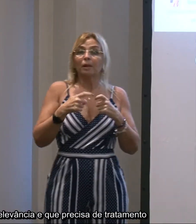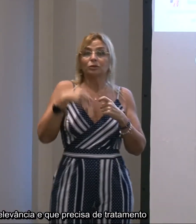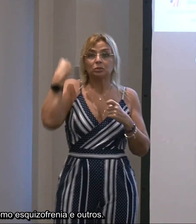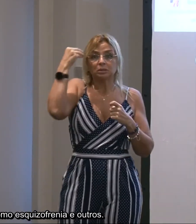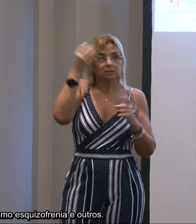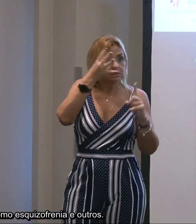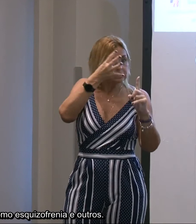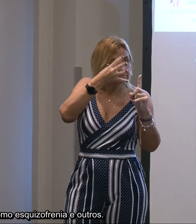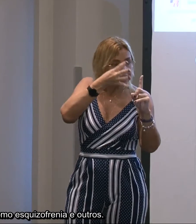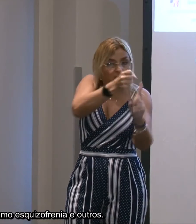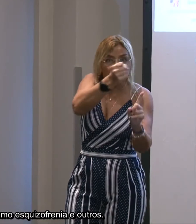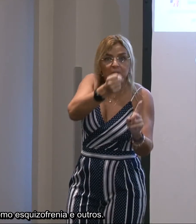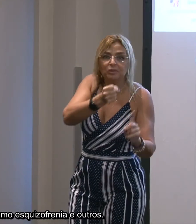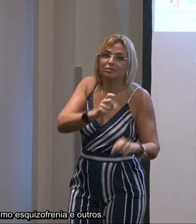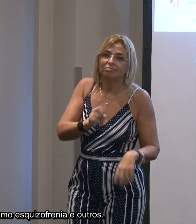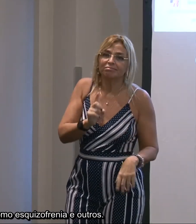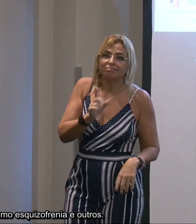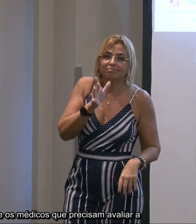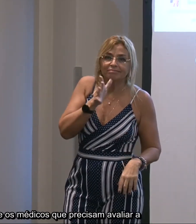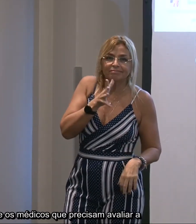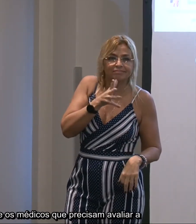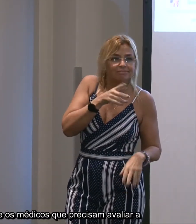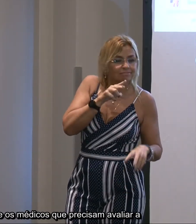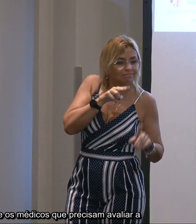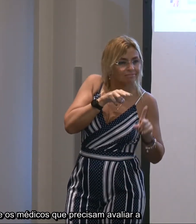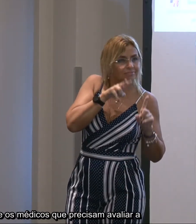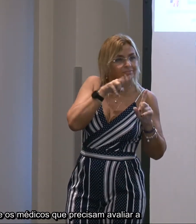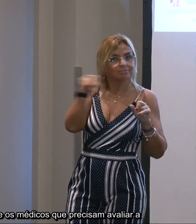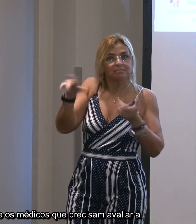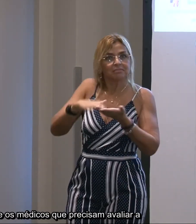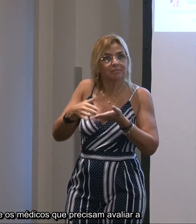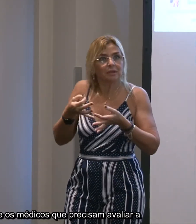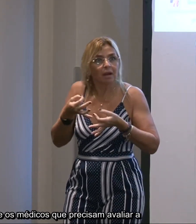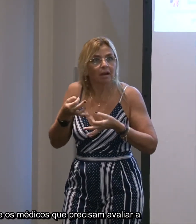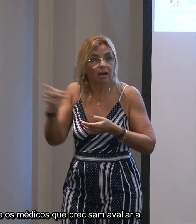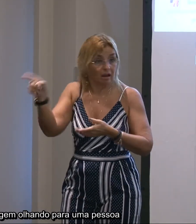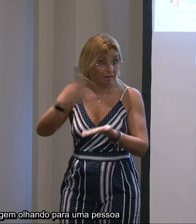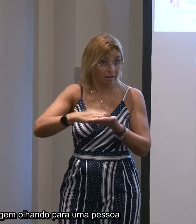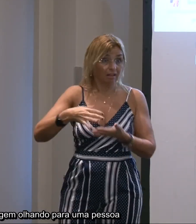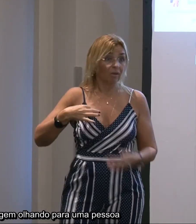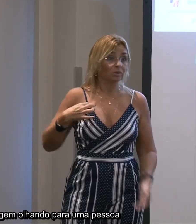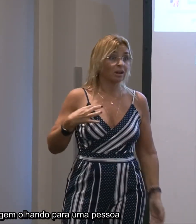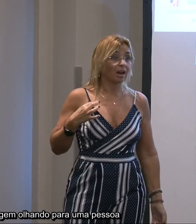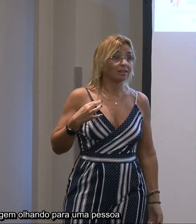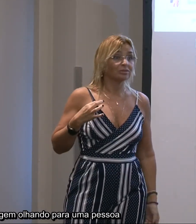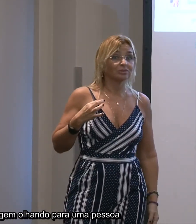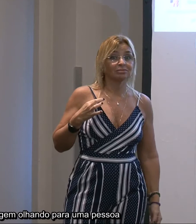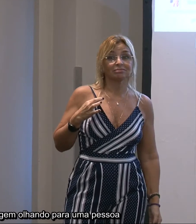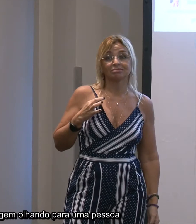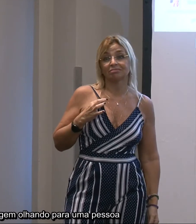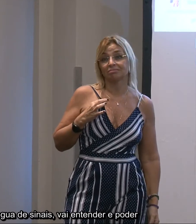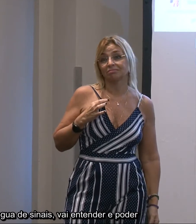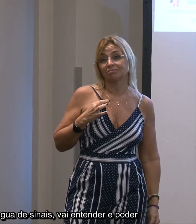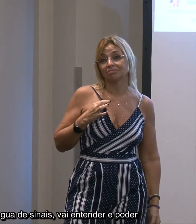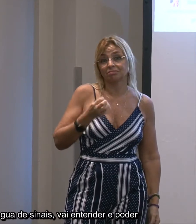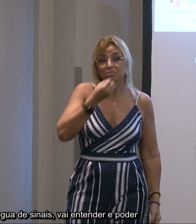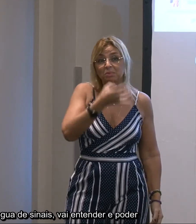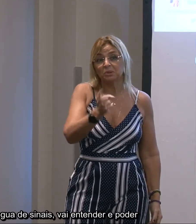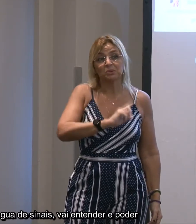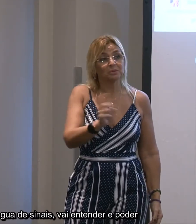como esquizofrenia e outros, né? Como é que os médicos que precisam avaliar a linguagem, olhando para uma pessoa que usa a língua de